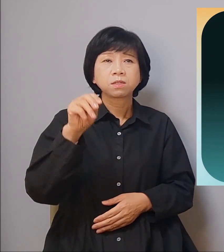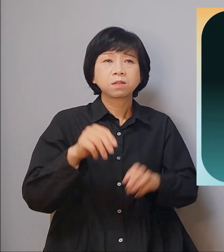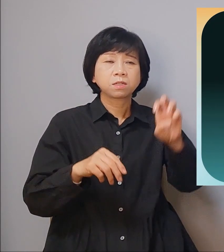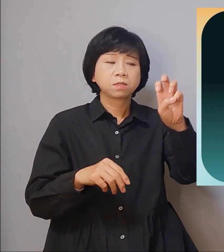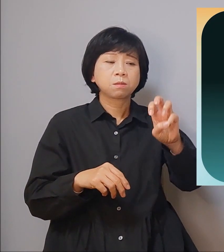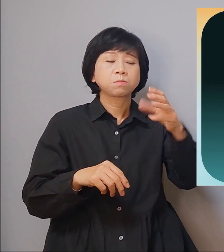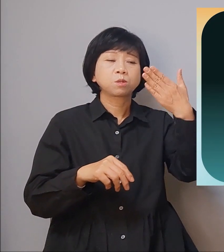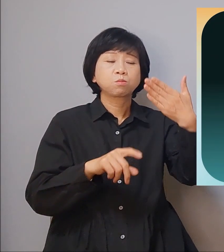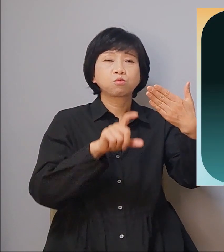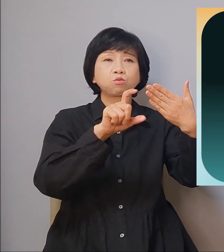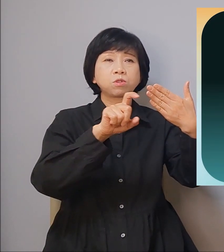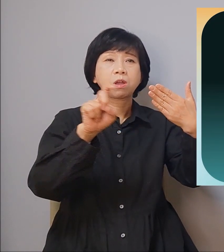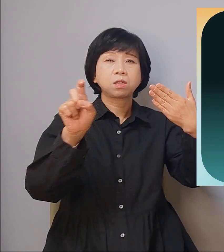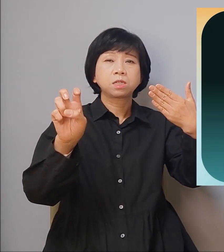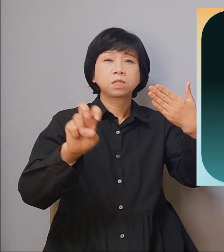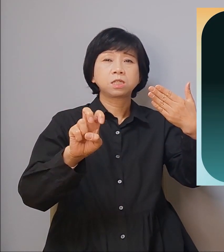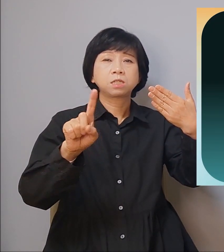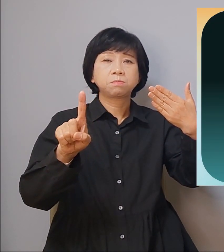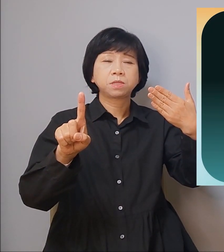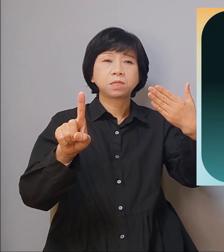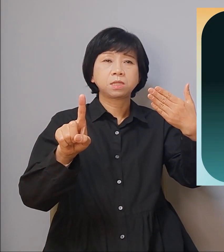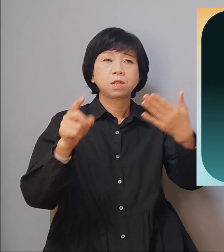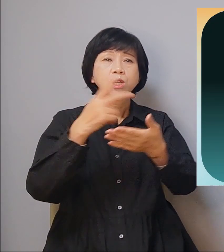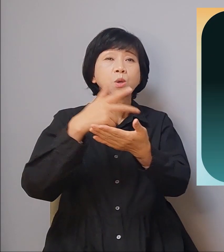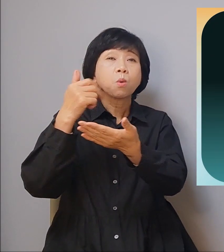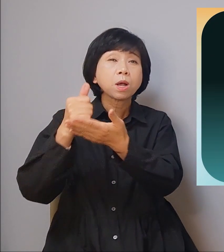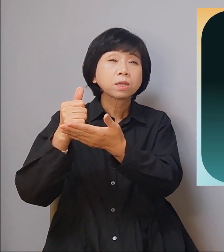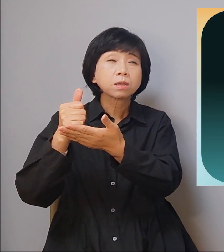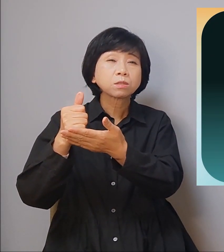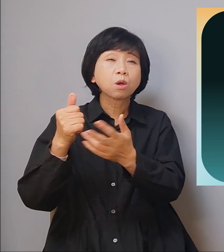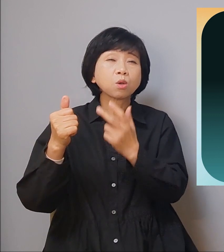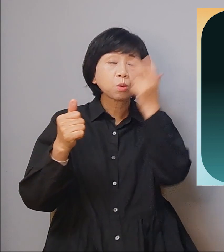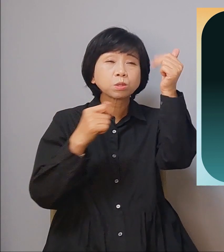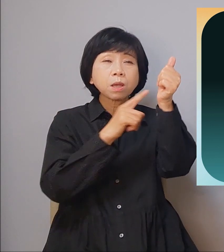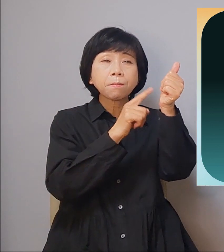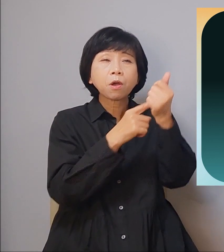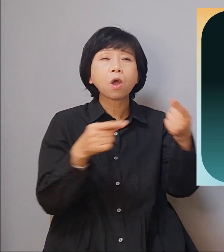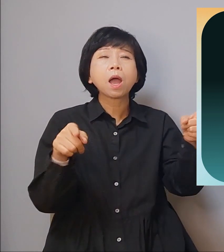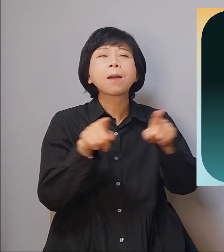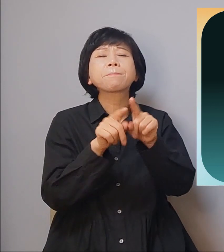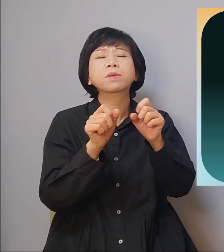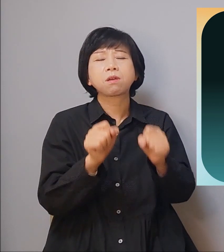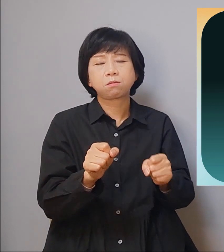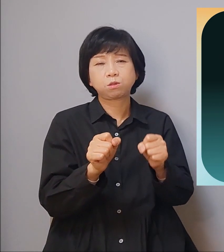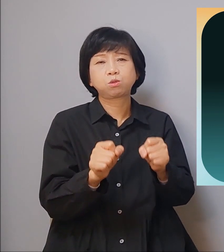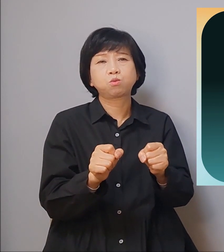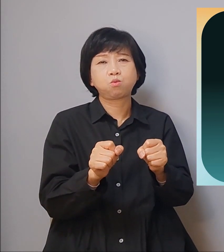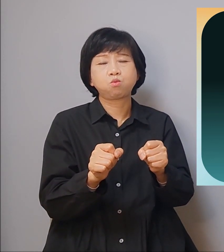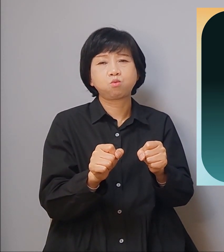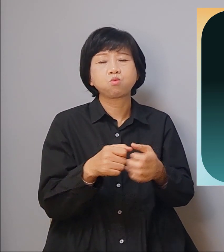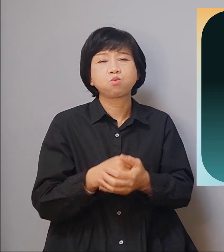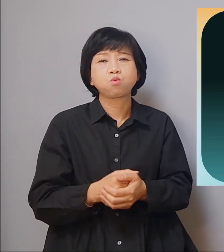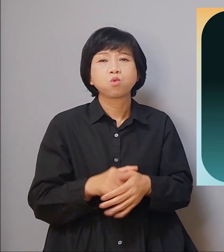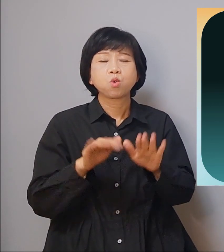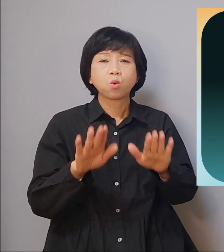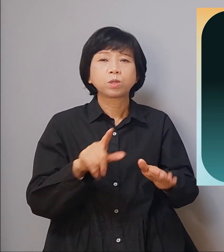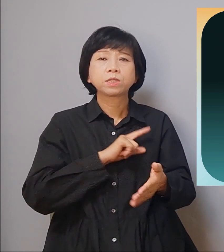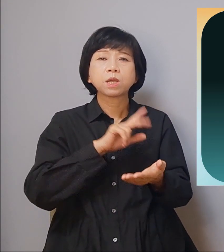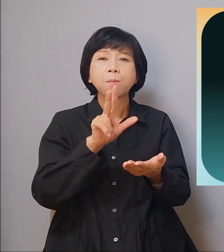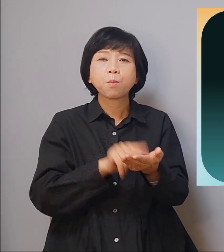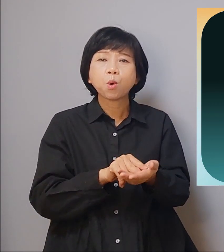말씀에 보니까요, 여호와께서 요셉과 어떻게 하시고 함께 하시고, 오늘 말씀 제목이 투게더예요.